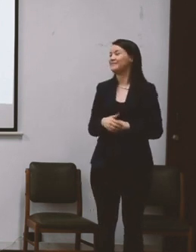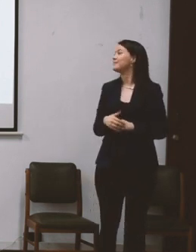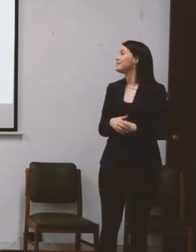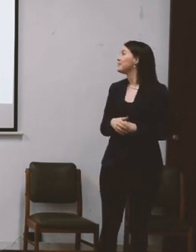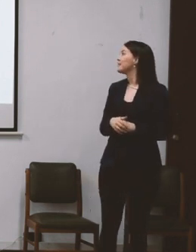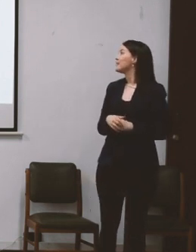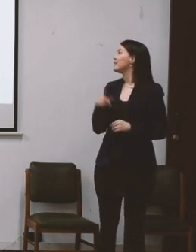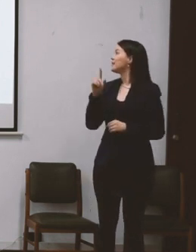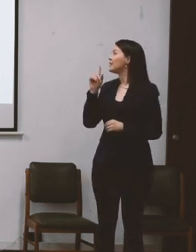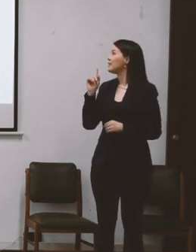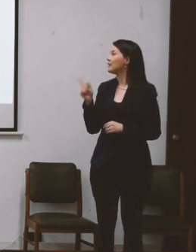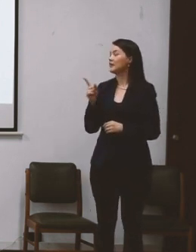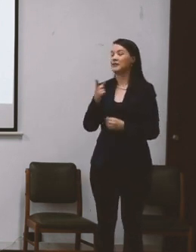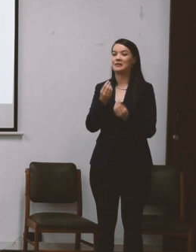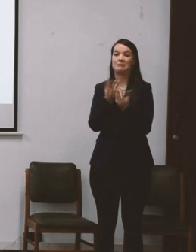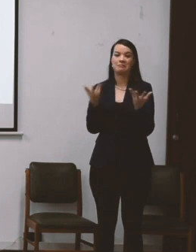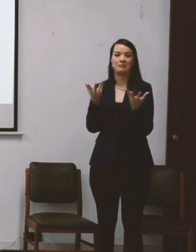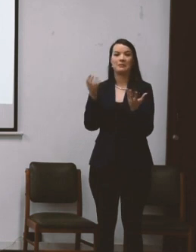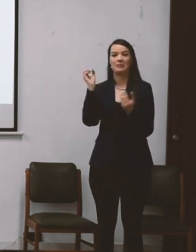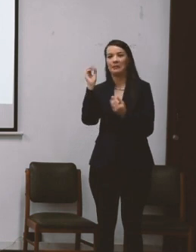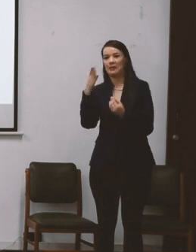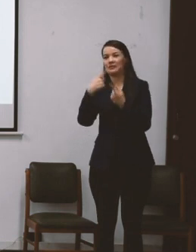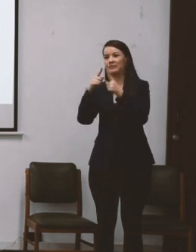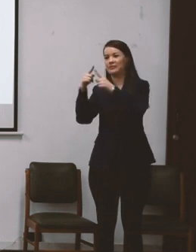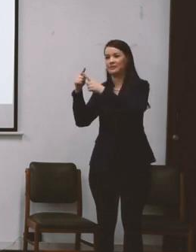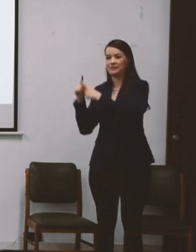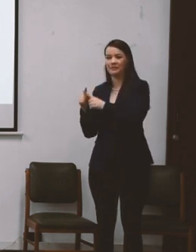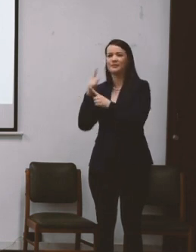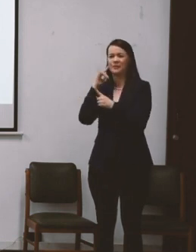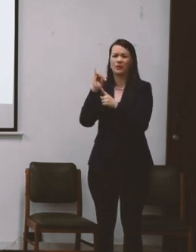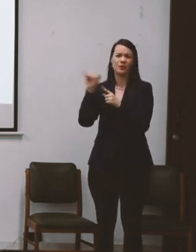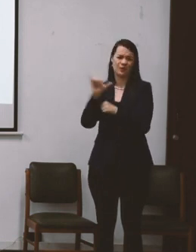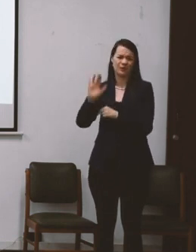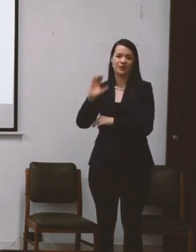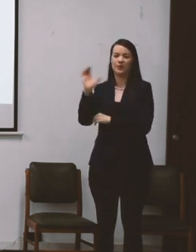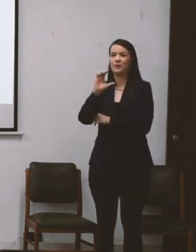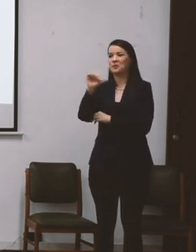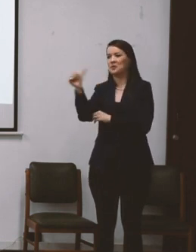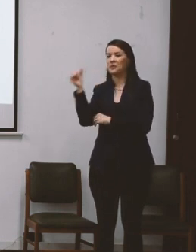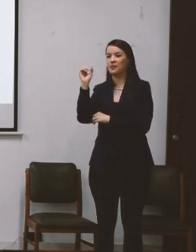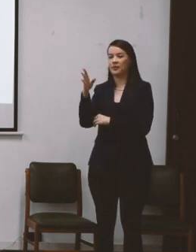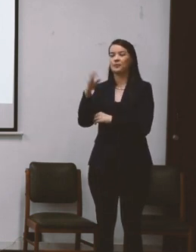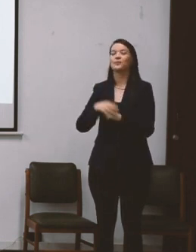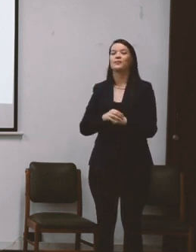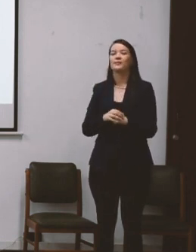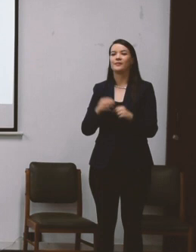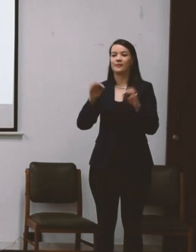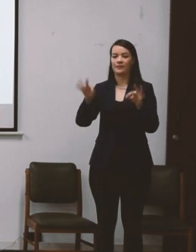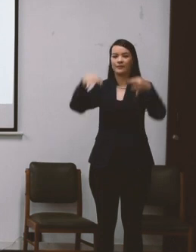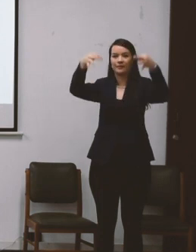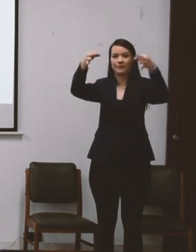HSBC, BBVA Bancomer, Santander, Banamex, Banorte y seguro bancos de aquí también cuelgan en sus sucursales la